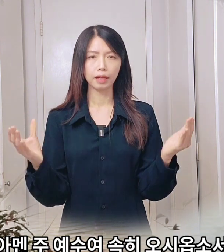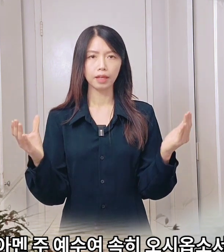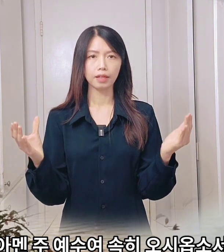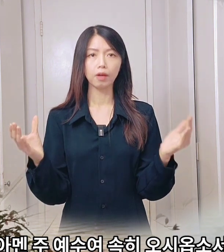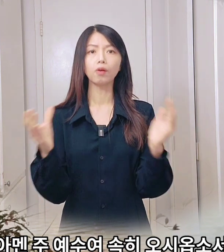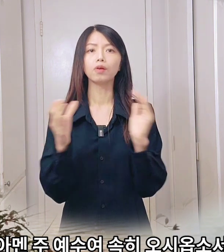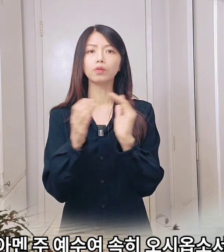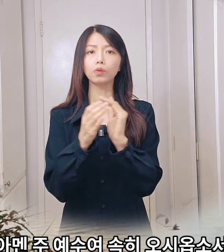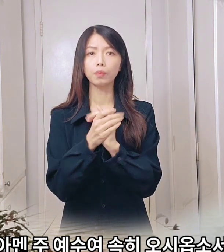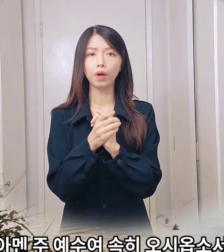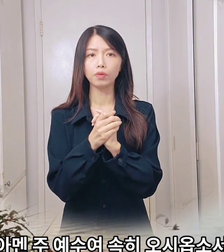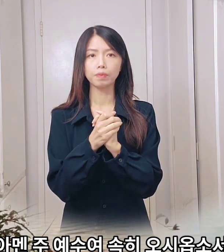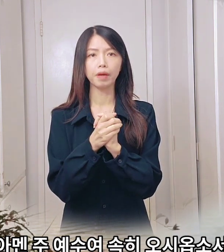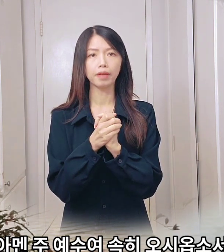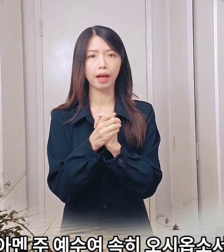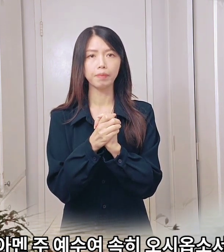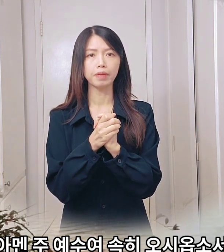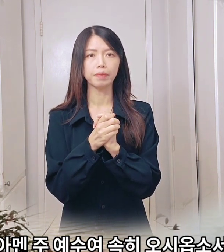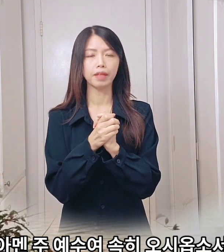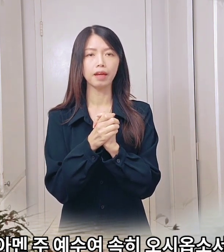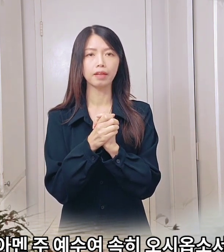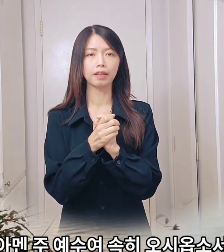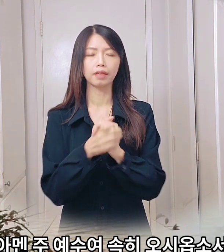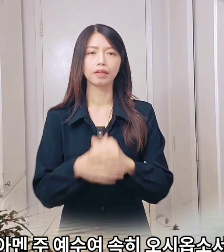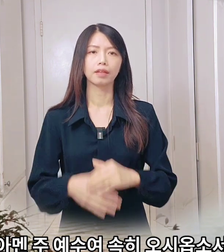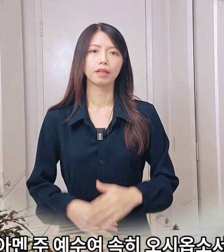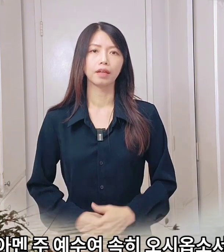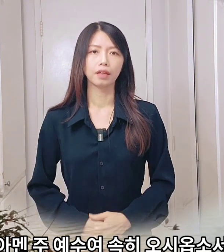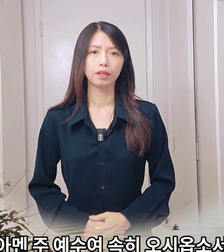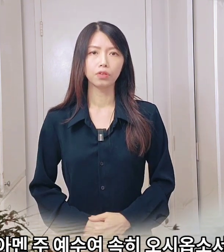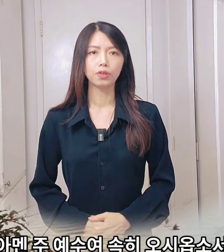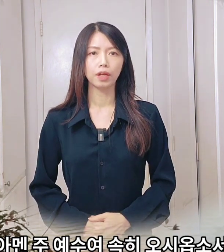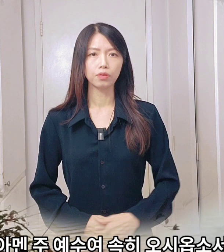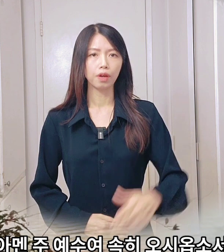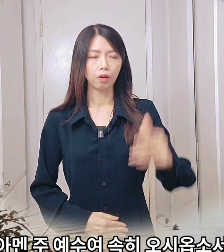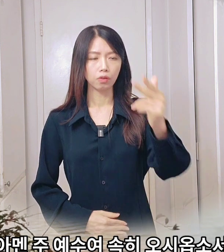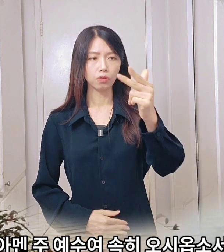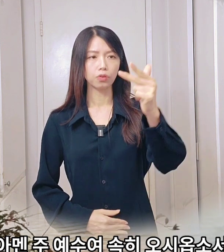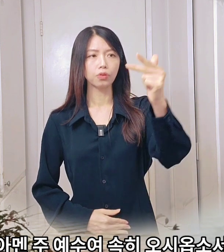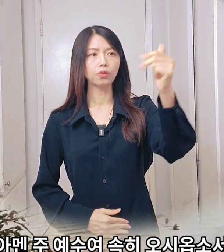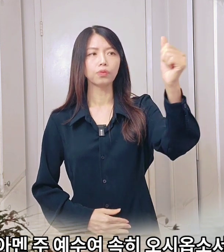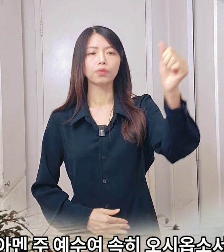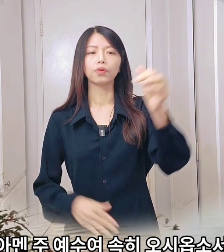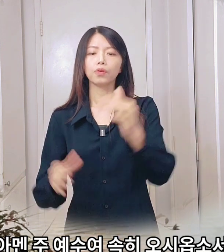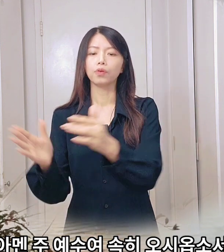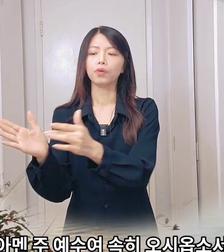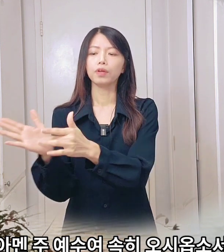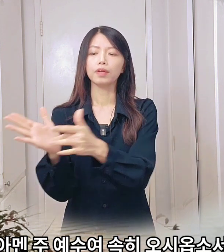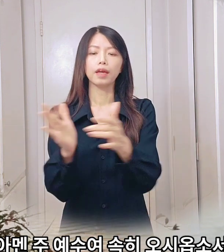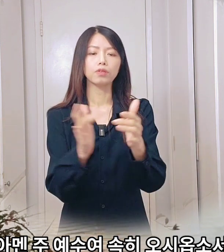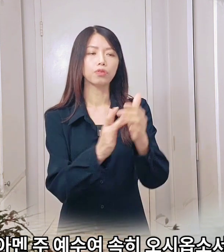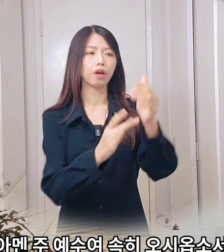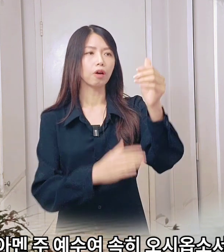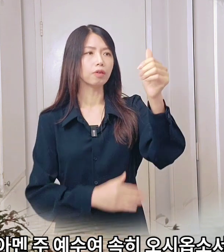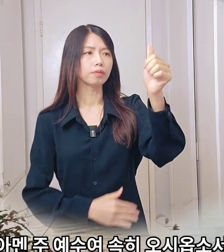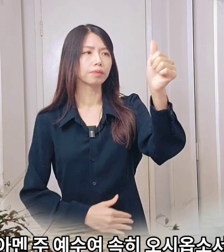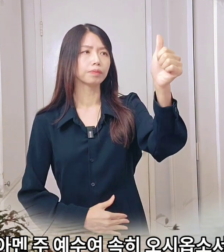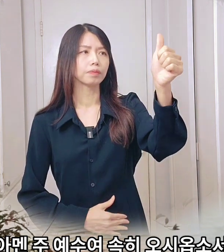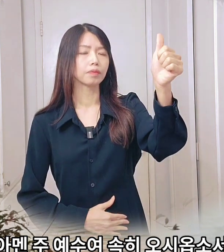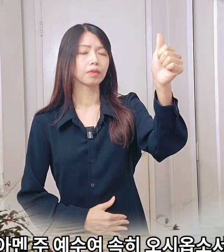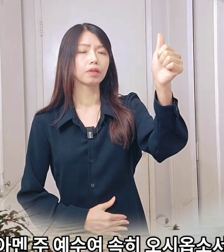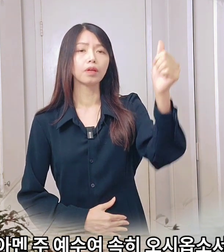이 상태에서 손을 모아주시면 아멘입니다. 주 예수여, 주